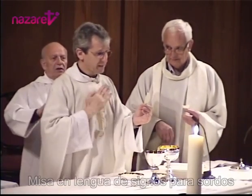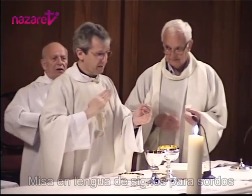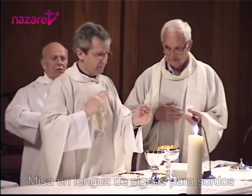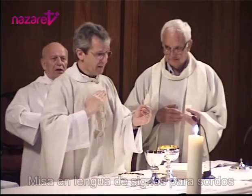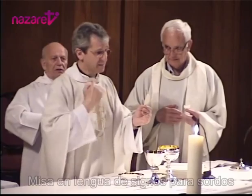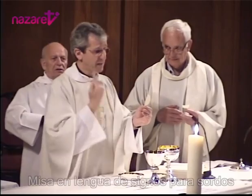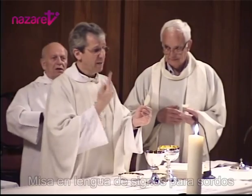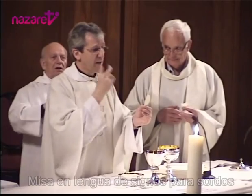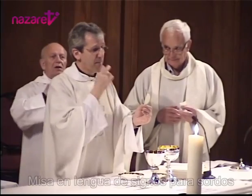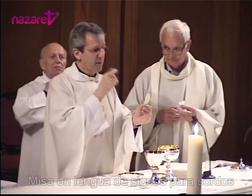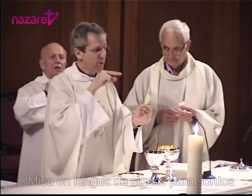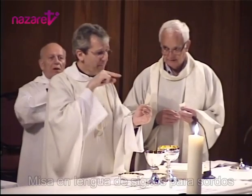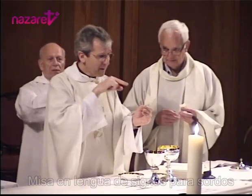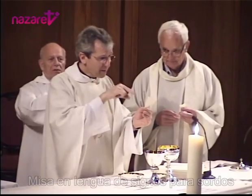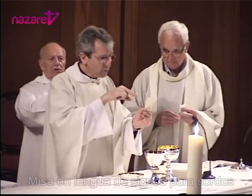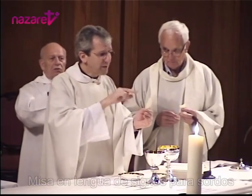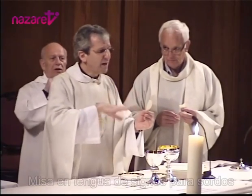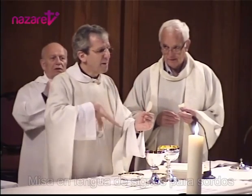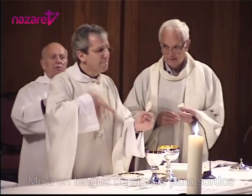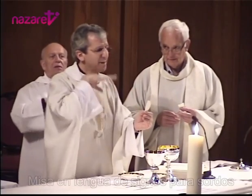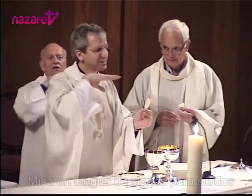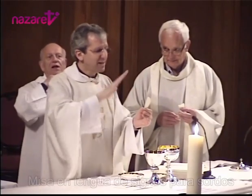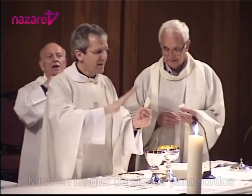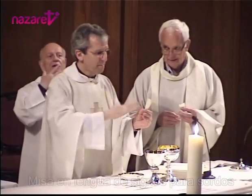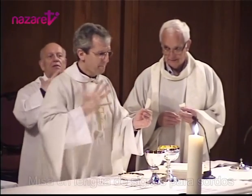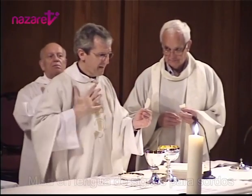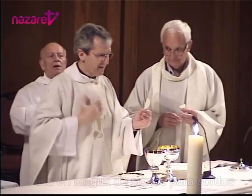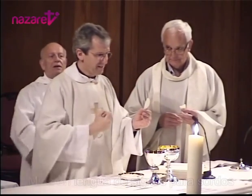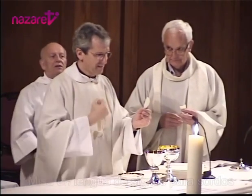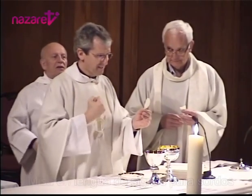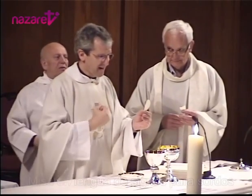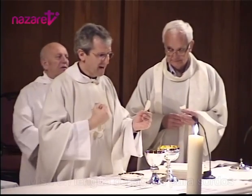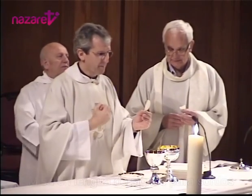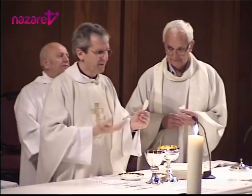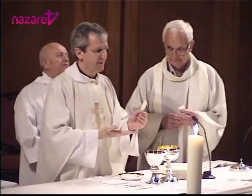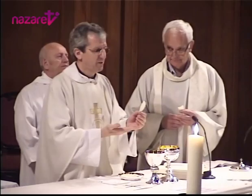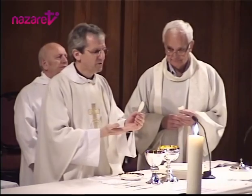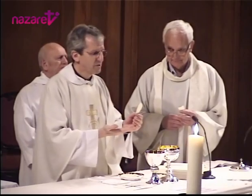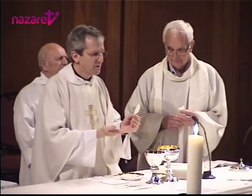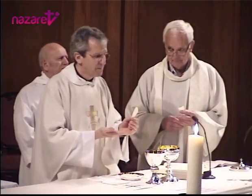mi casa, pero una palabra tuya bastará para sanarme.